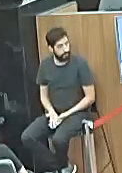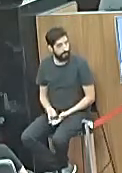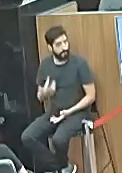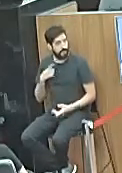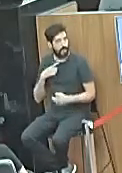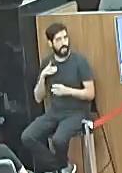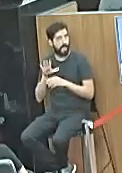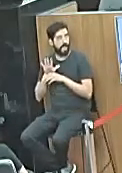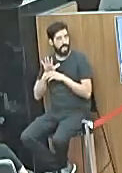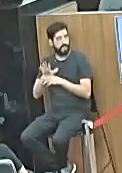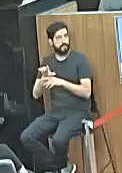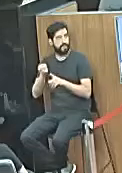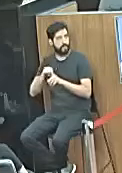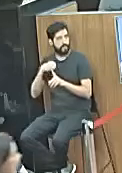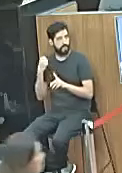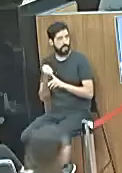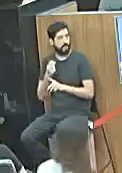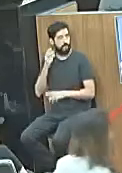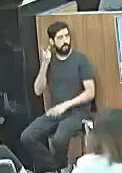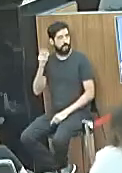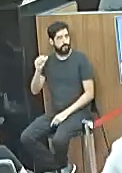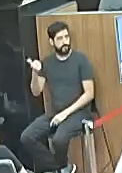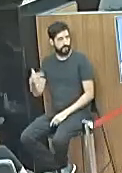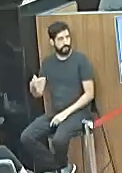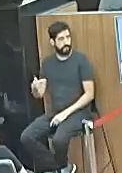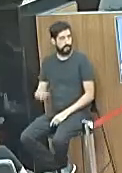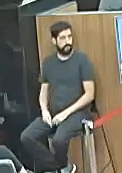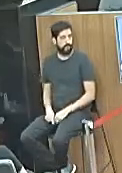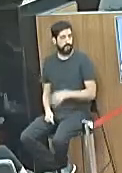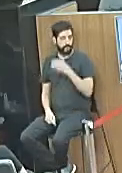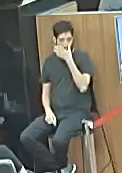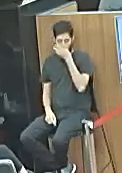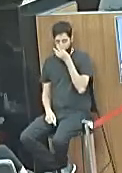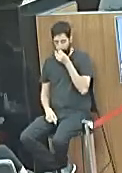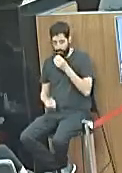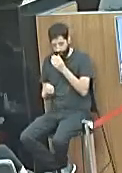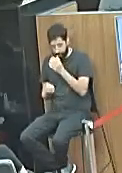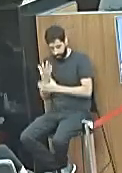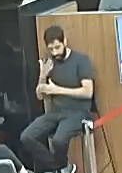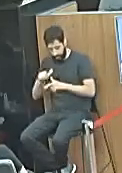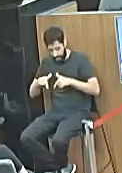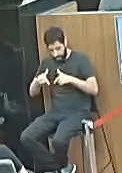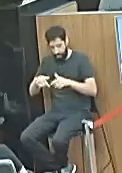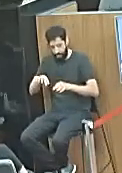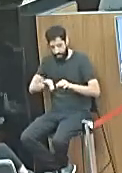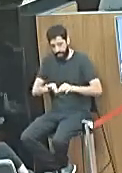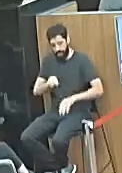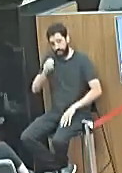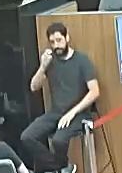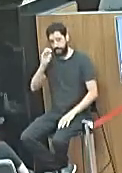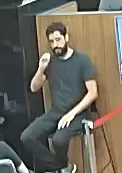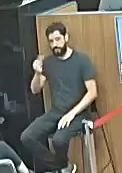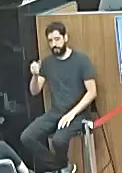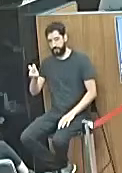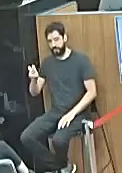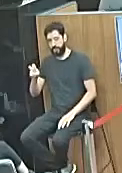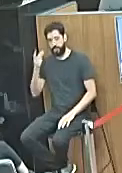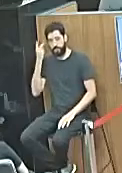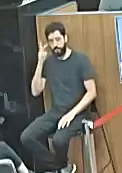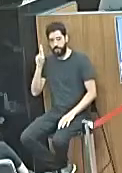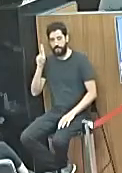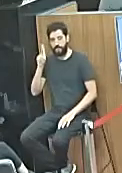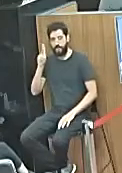de 2017 criar ações do programa 065 destinados a implementar